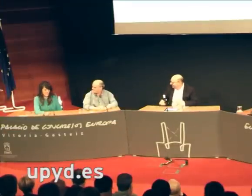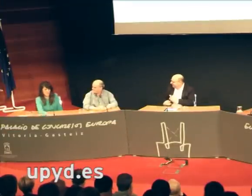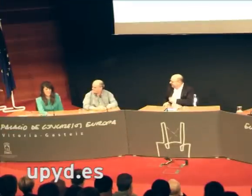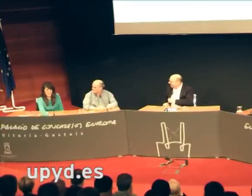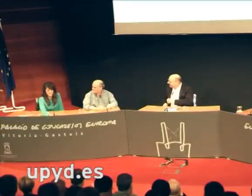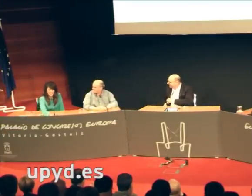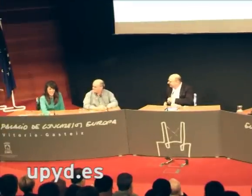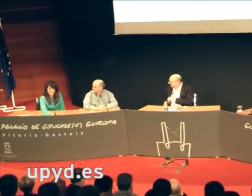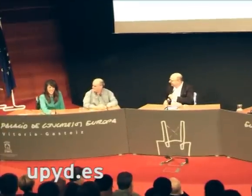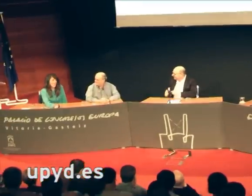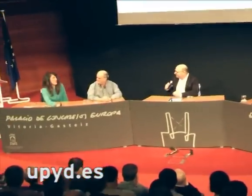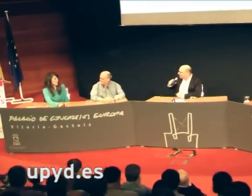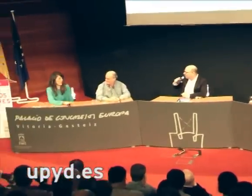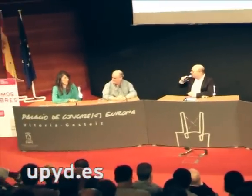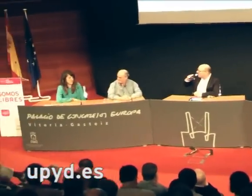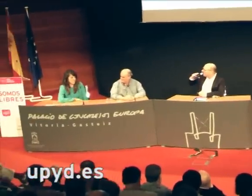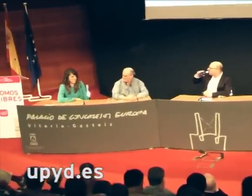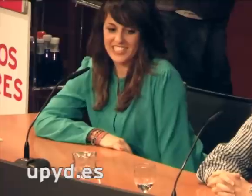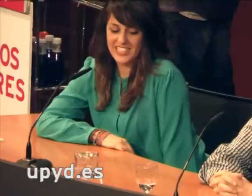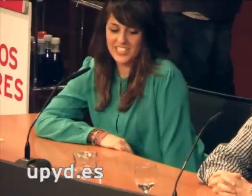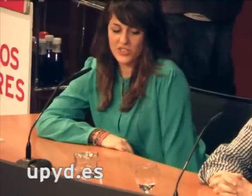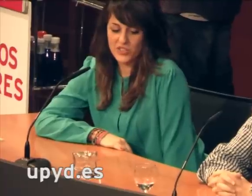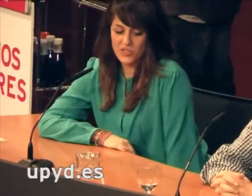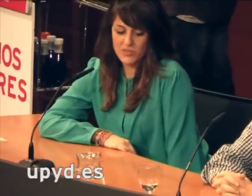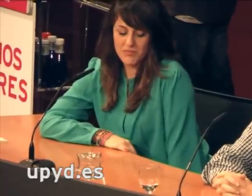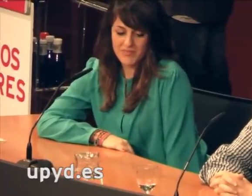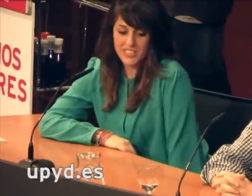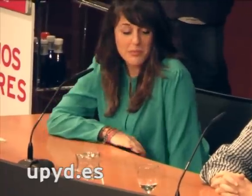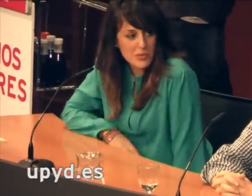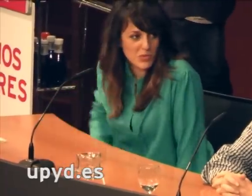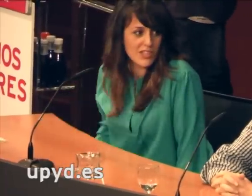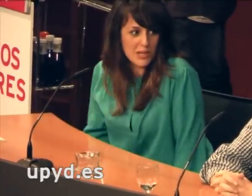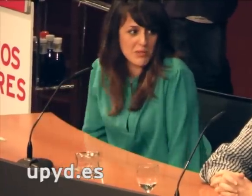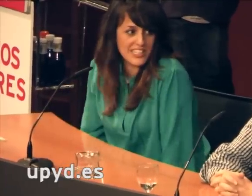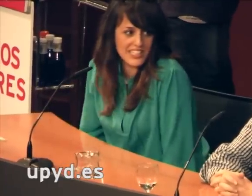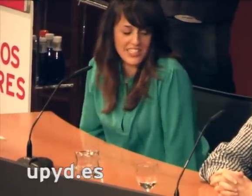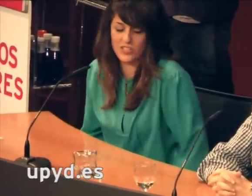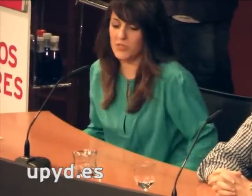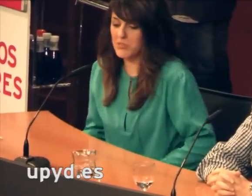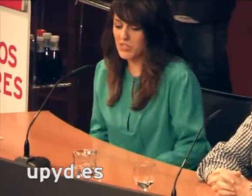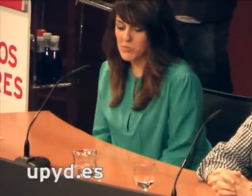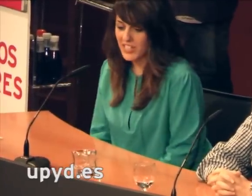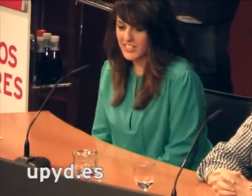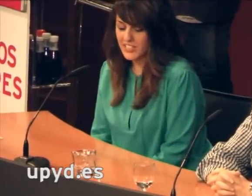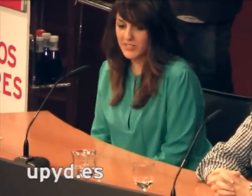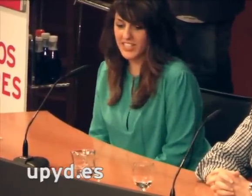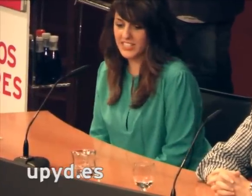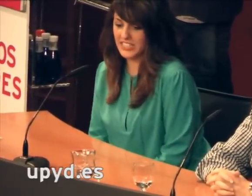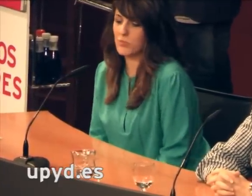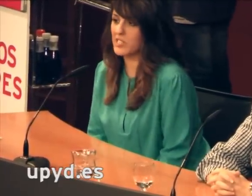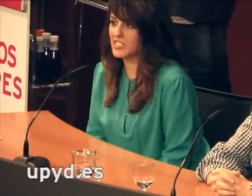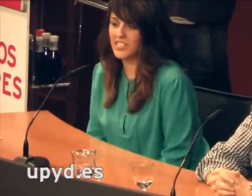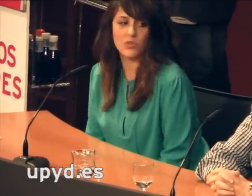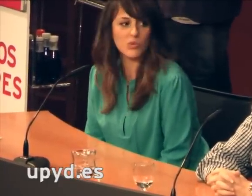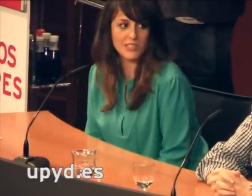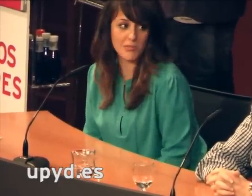a inaugurar yo. Bueno, pues yo siempre me ha gustado la política, he sido una persona muy activa, he